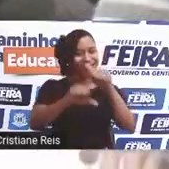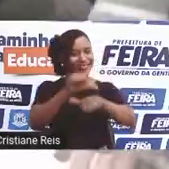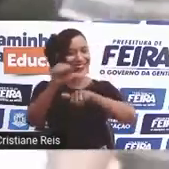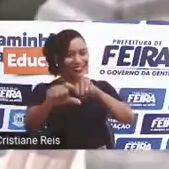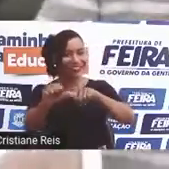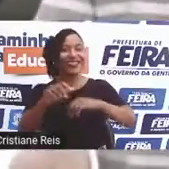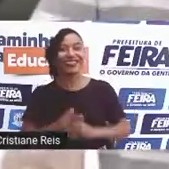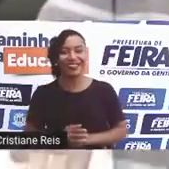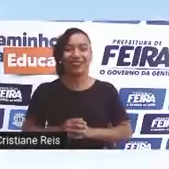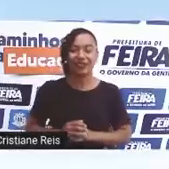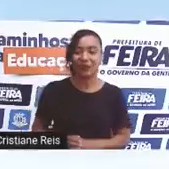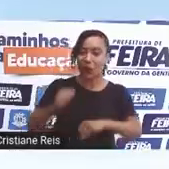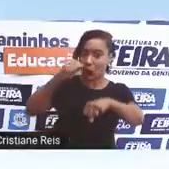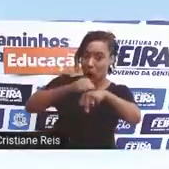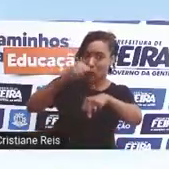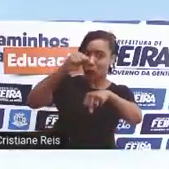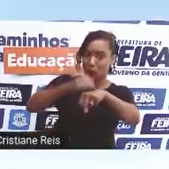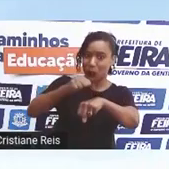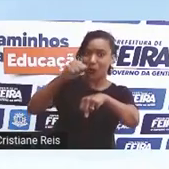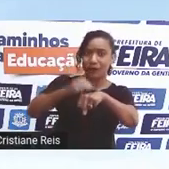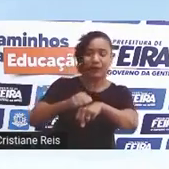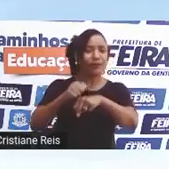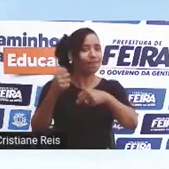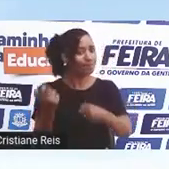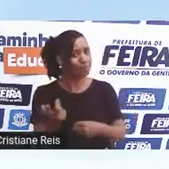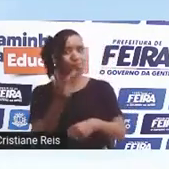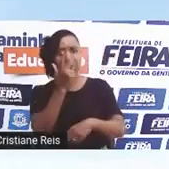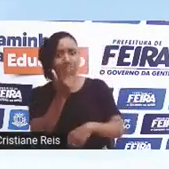transformar. Sólido como uma pedra,